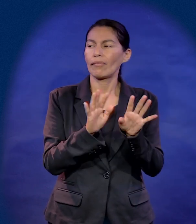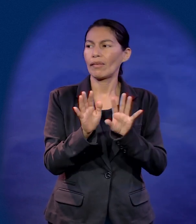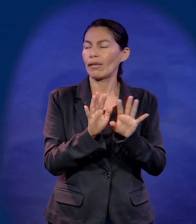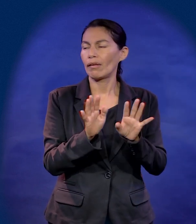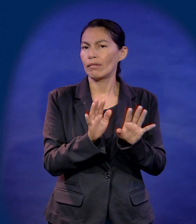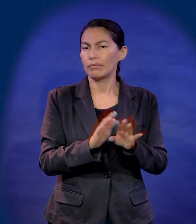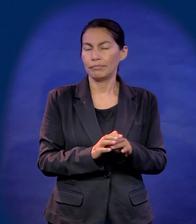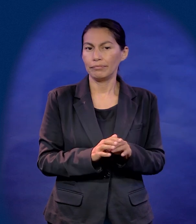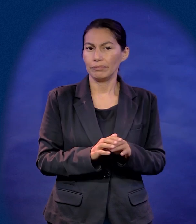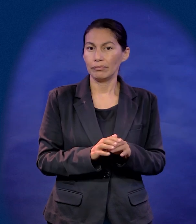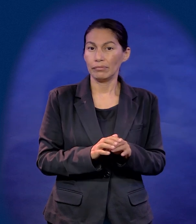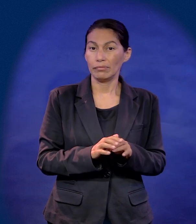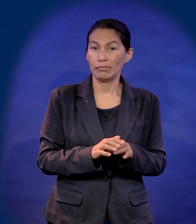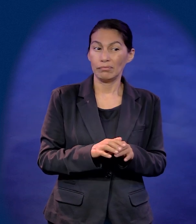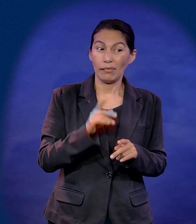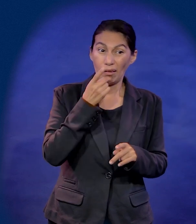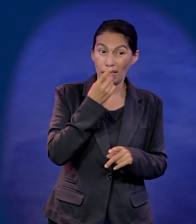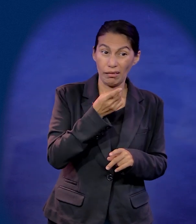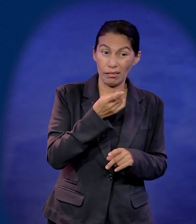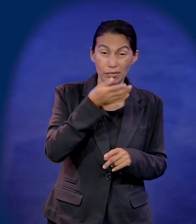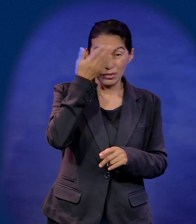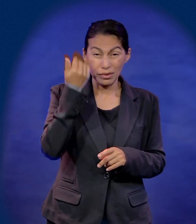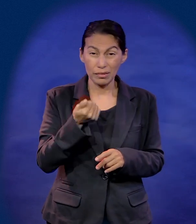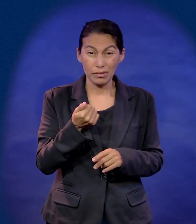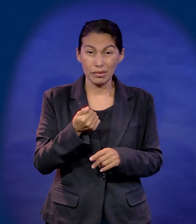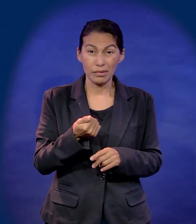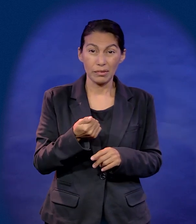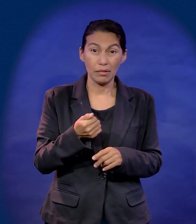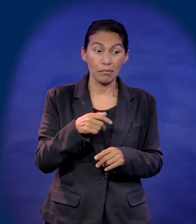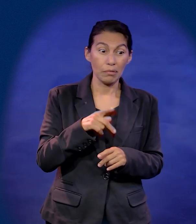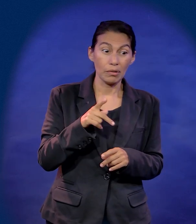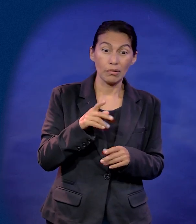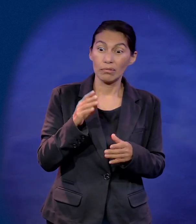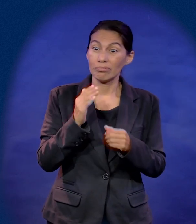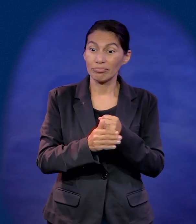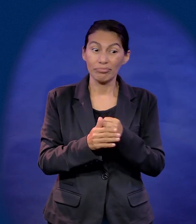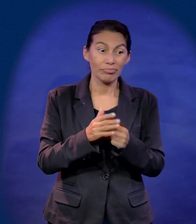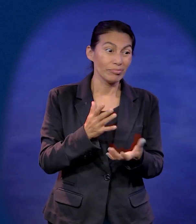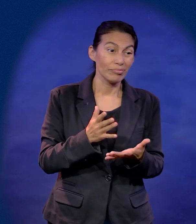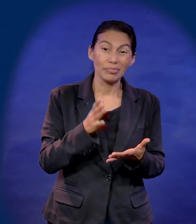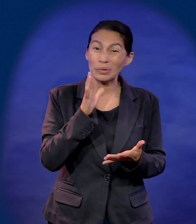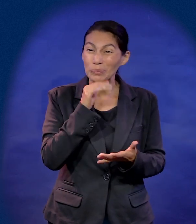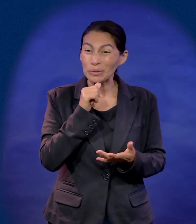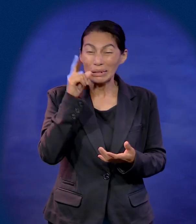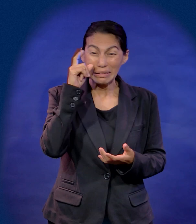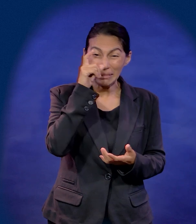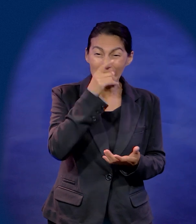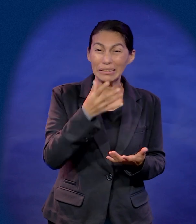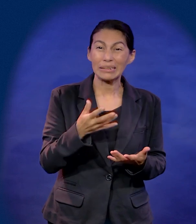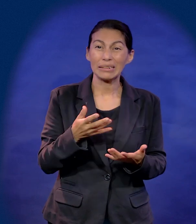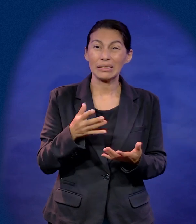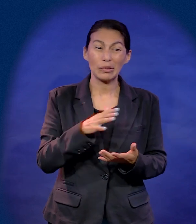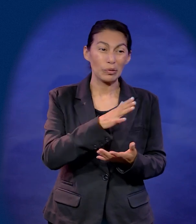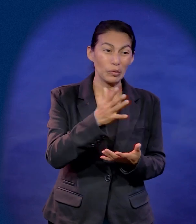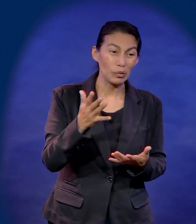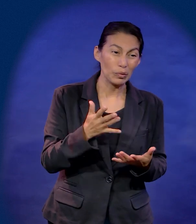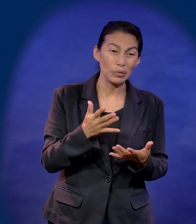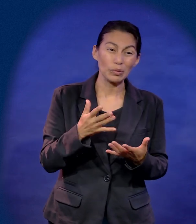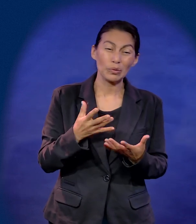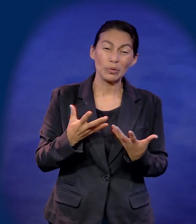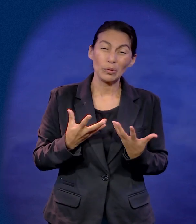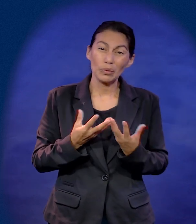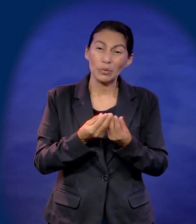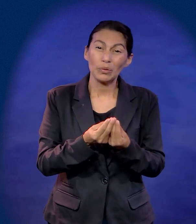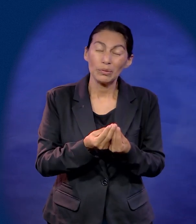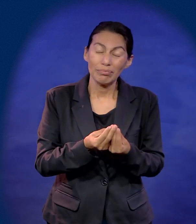hacen? Cambian el tema. No soportan tocar el tema porque no saben qué hacer, pero tampoco pueden terminar. Y están